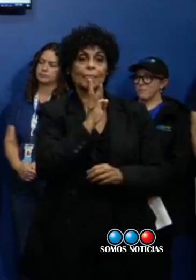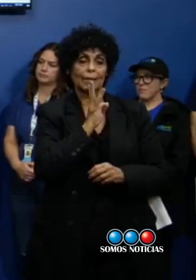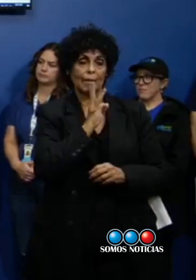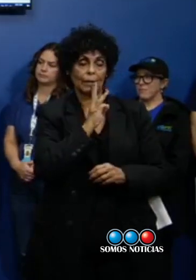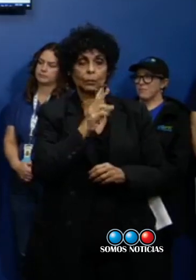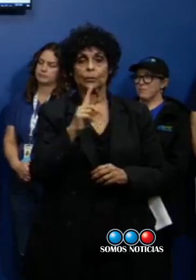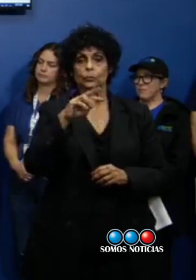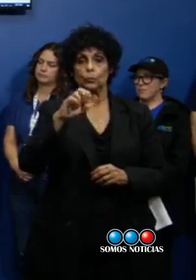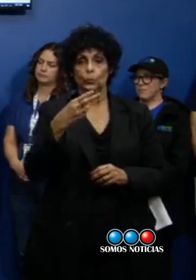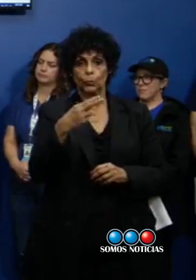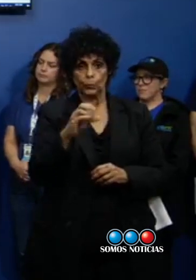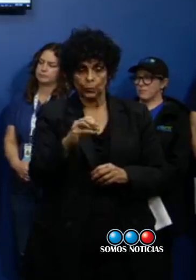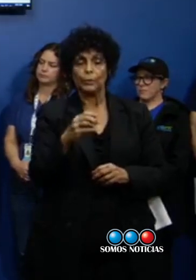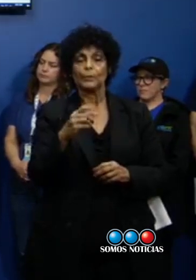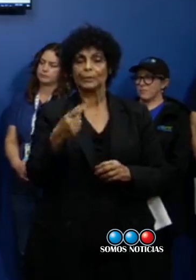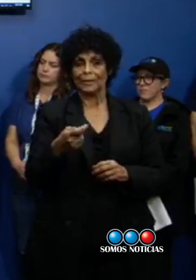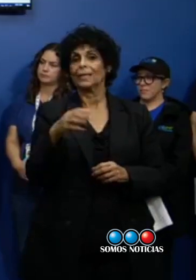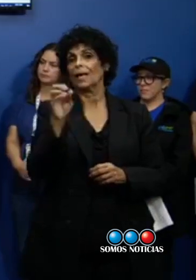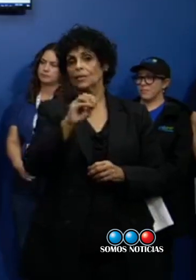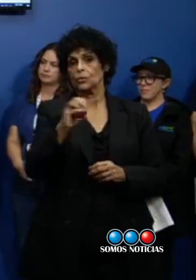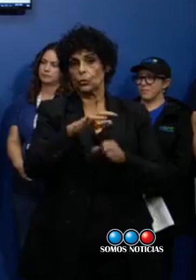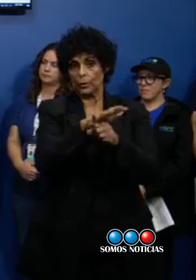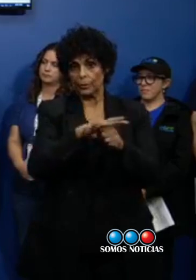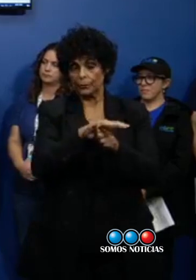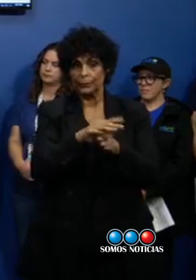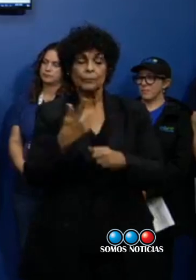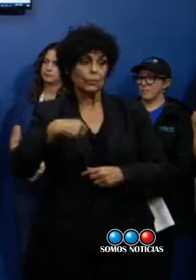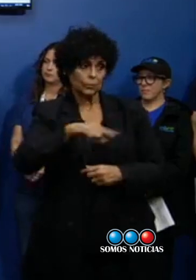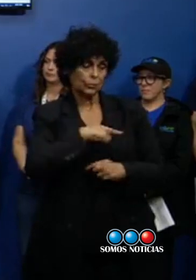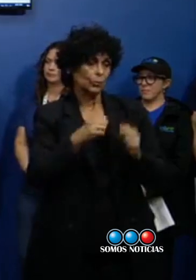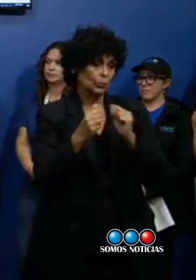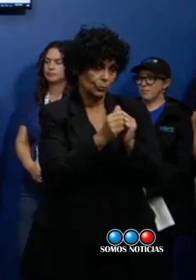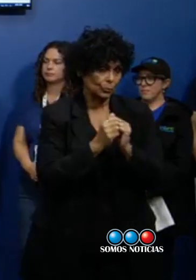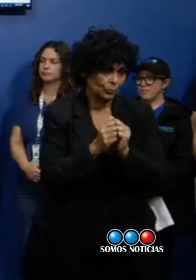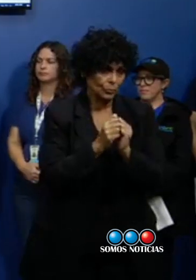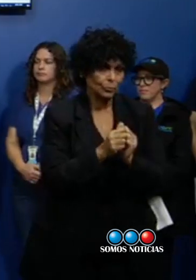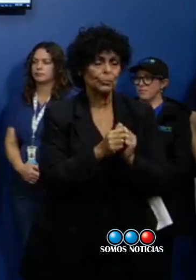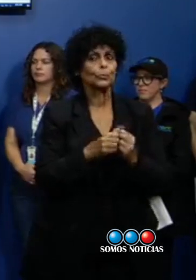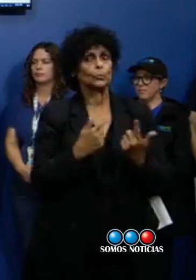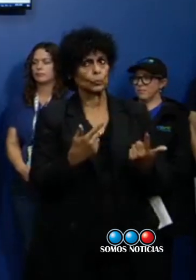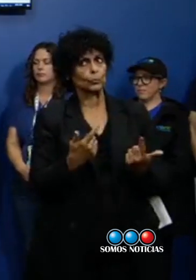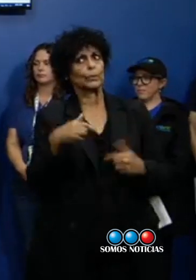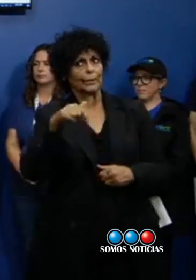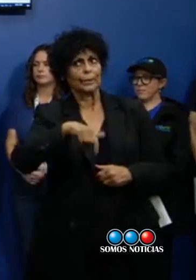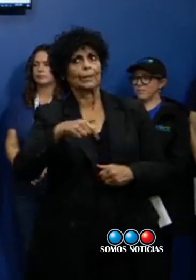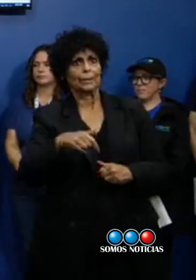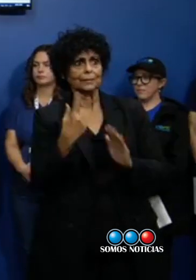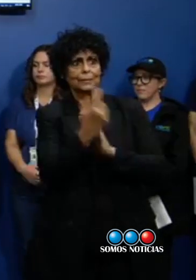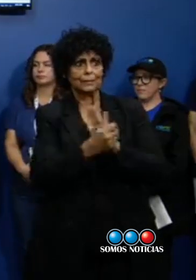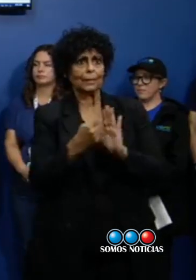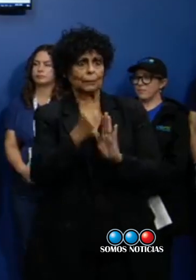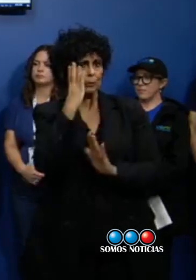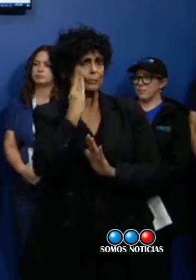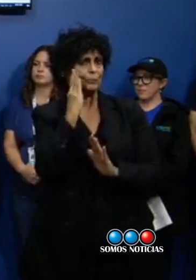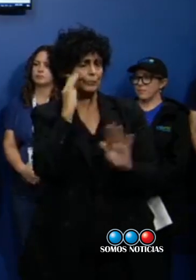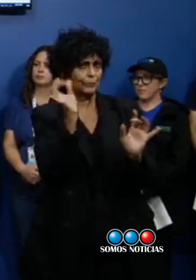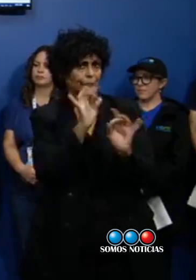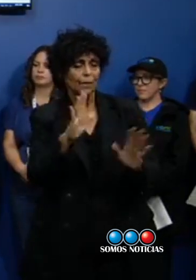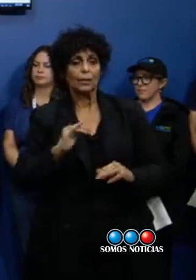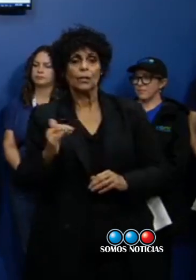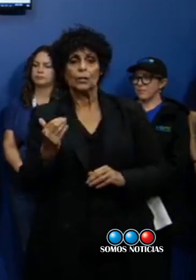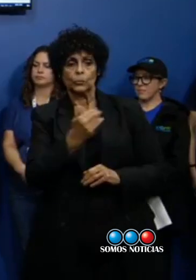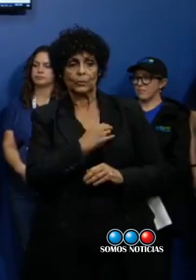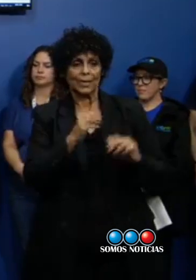del Condado de oola Juntos como uno hemos superado este mal tiempo nuestra agencia Tuvo una